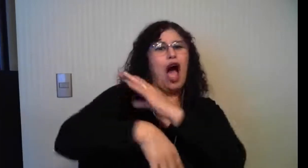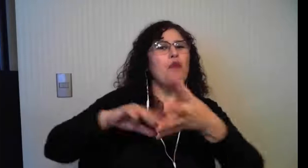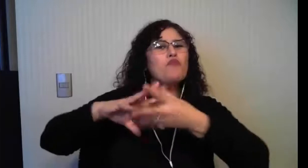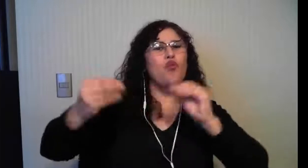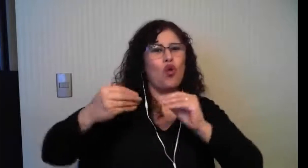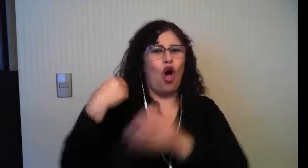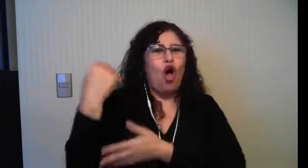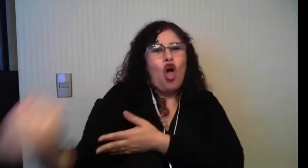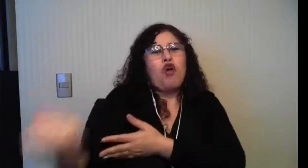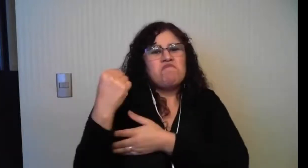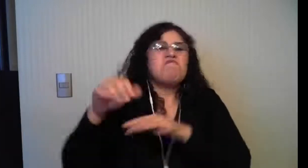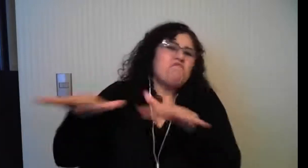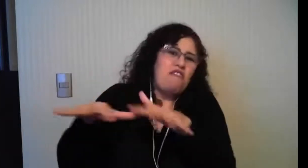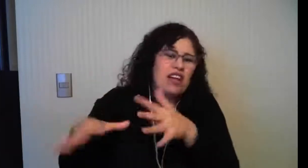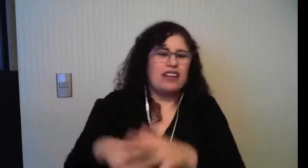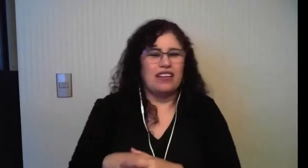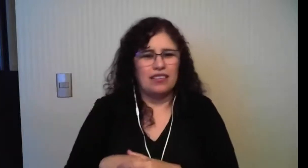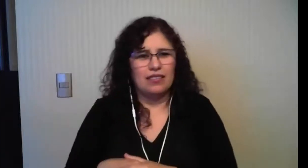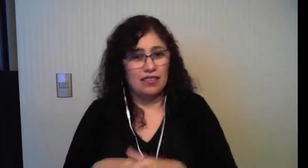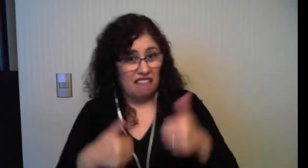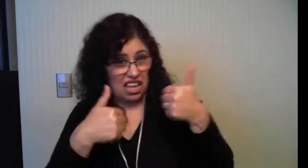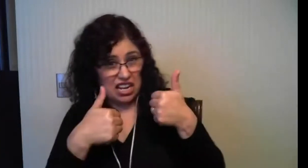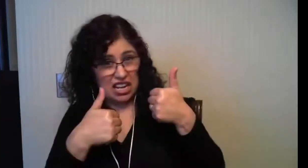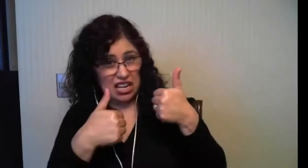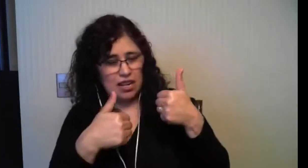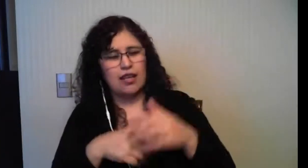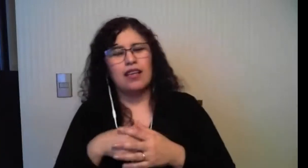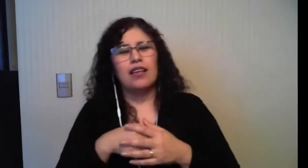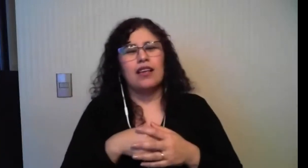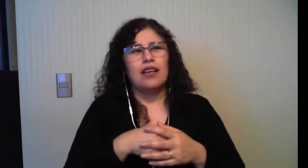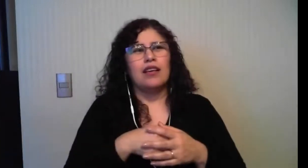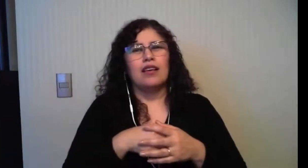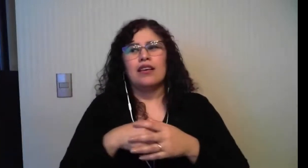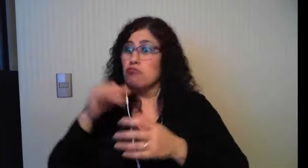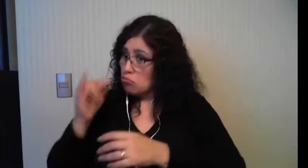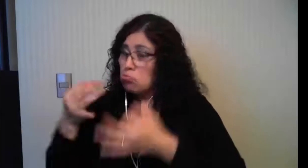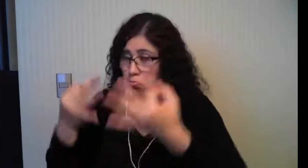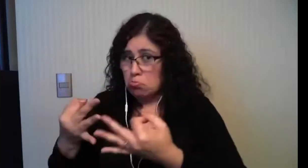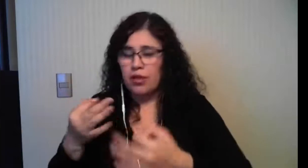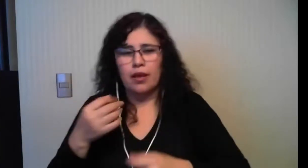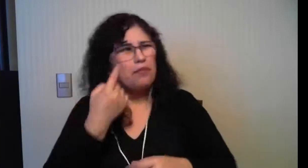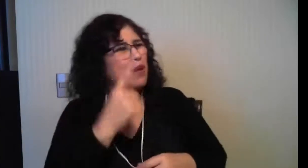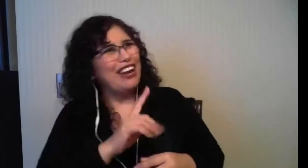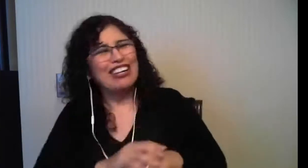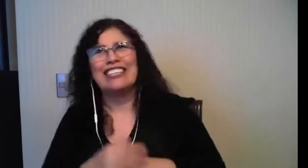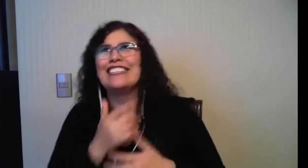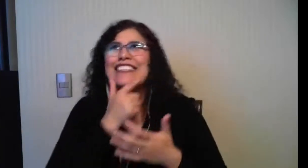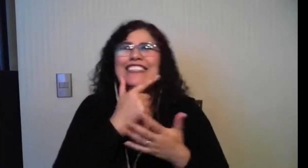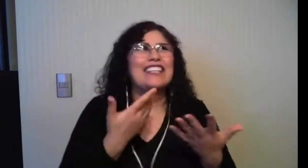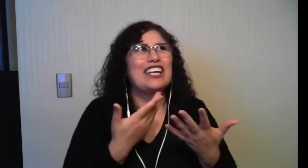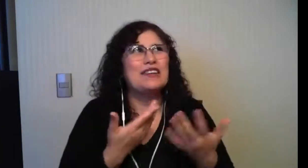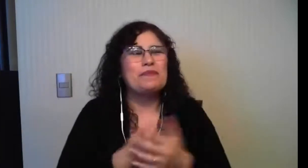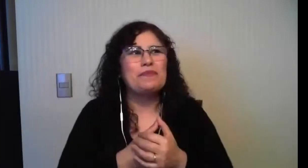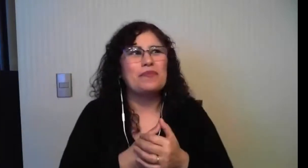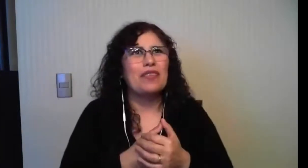músculo que necesito mover, ¿cierto? Correcto. Profe, pero, ay, o sea, sí, sí